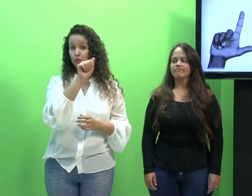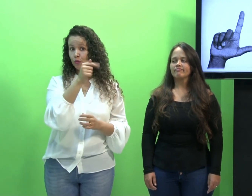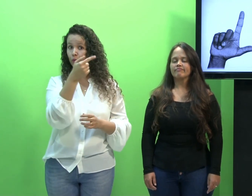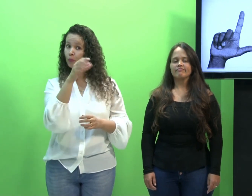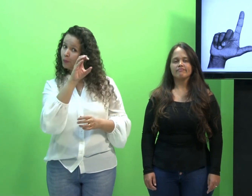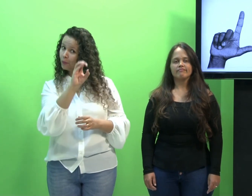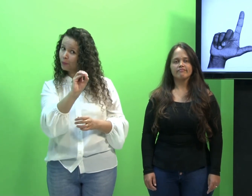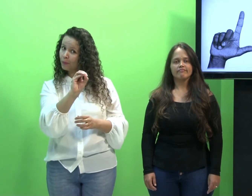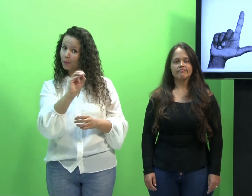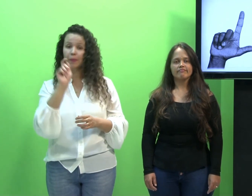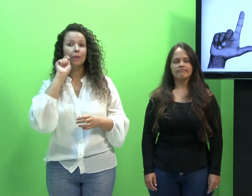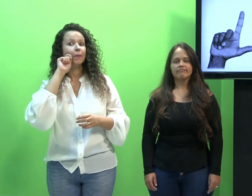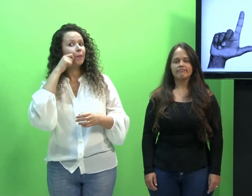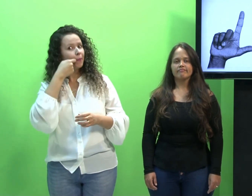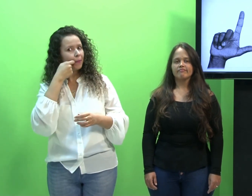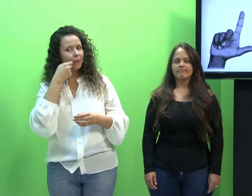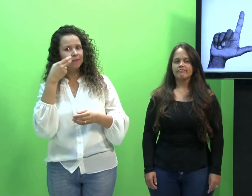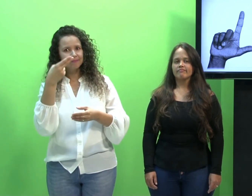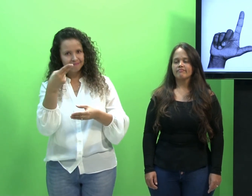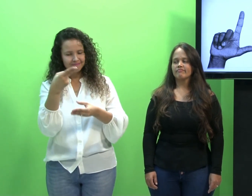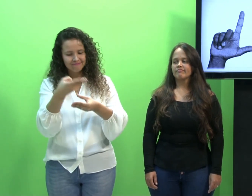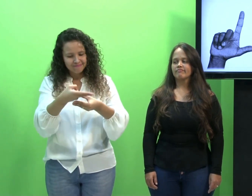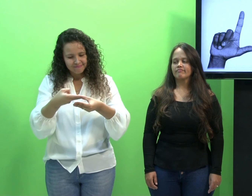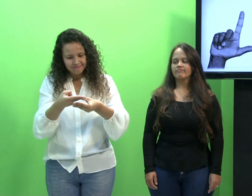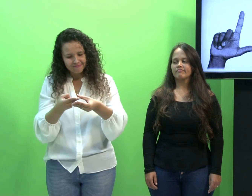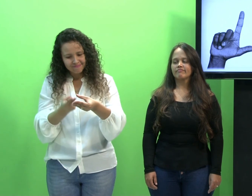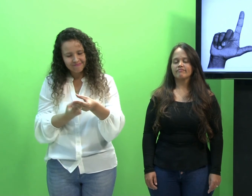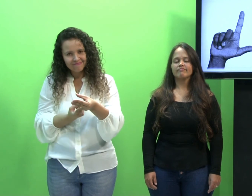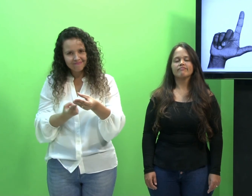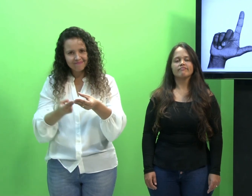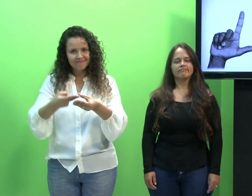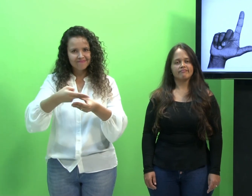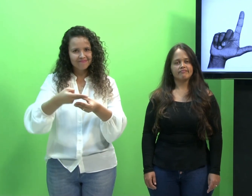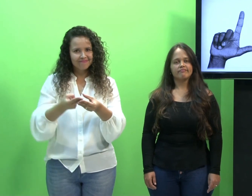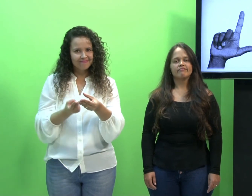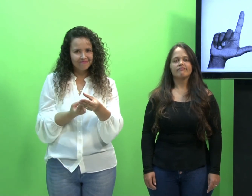João, pão, cortar com faca.